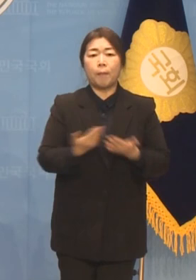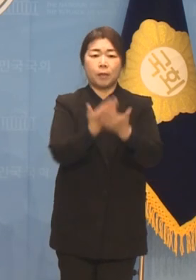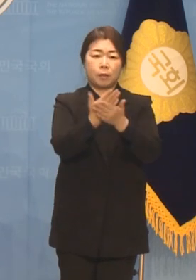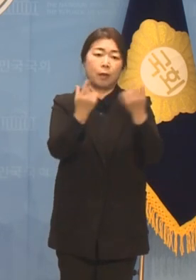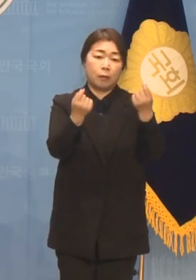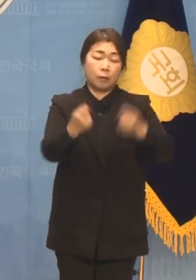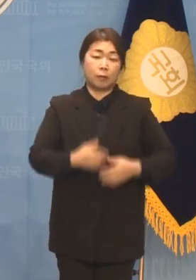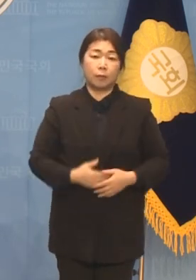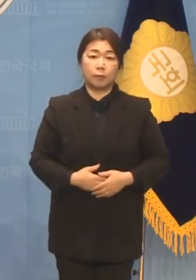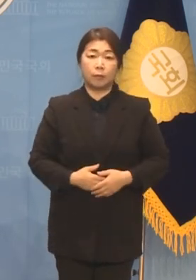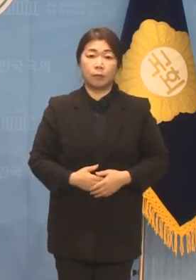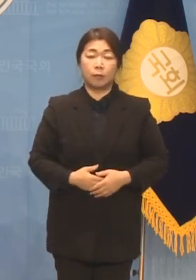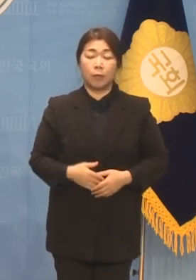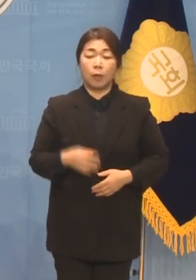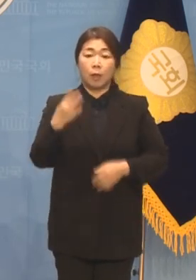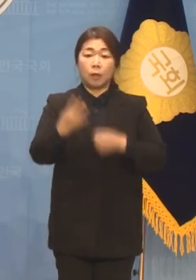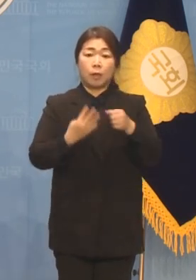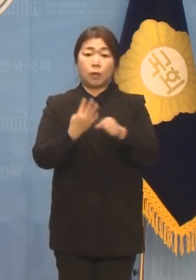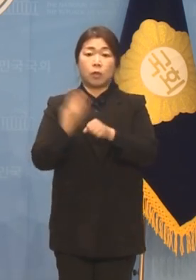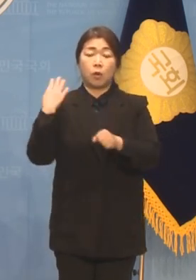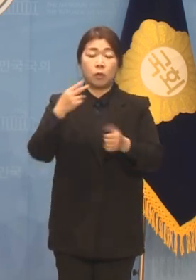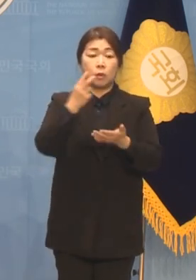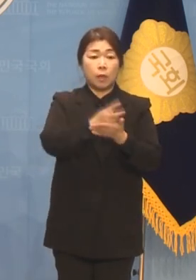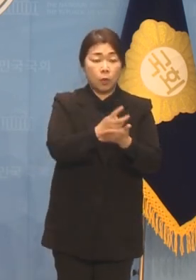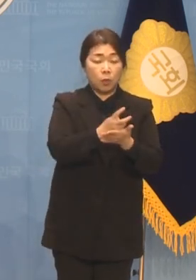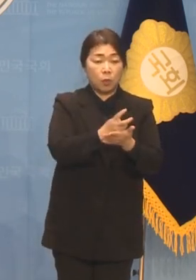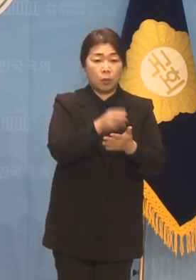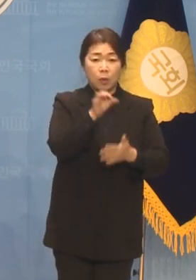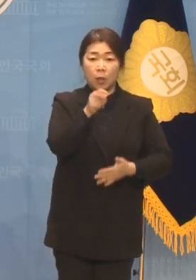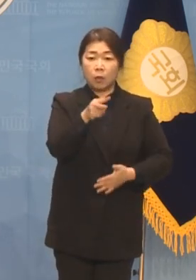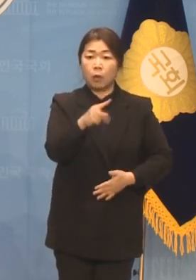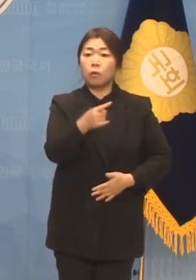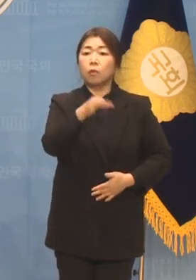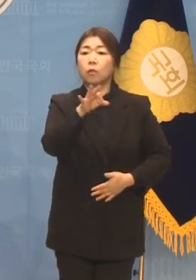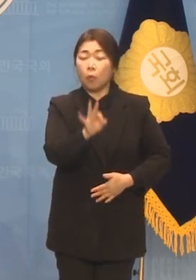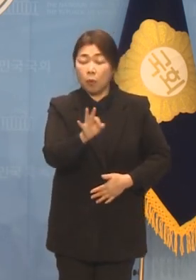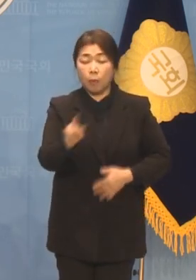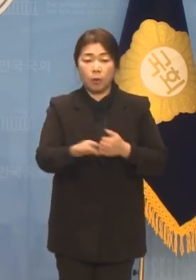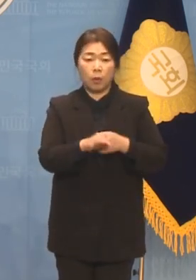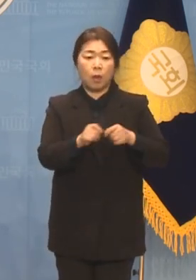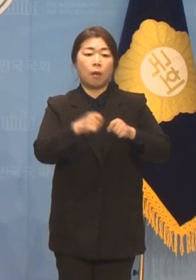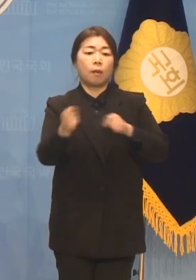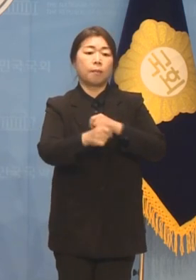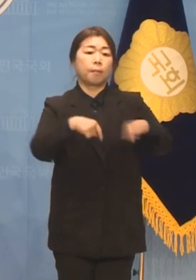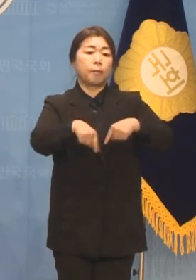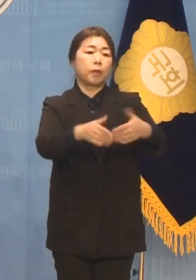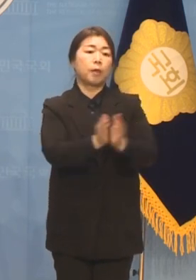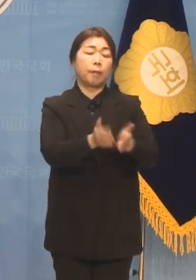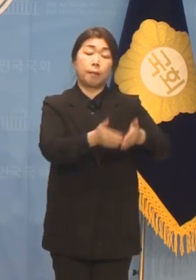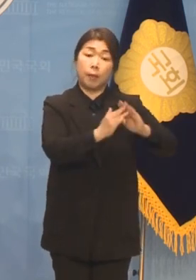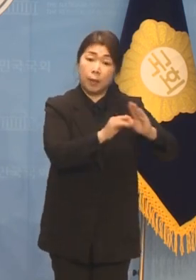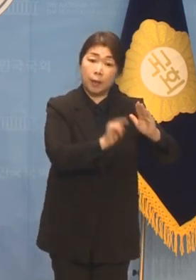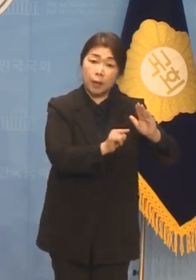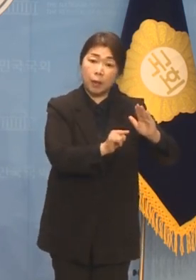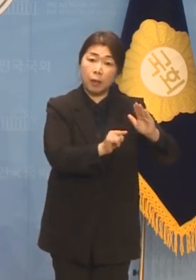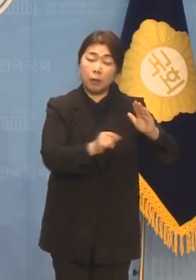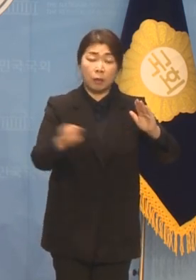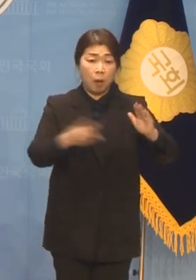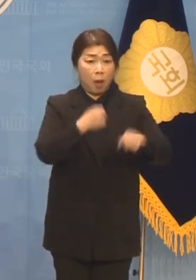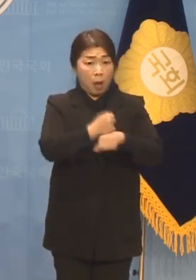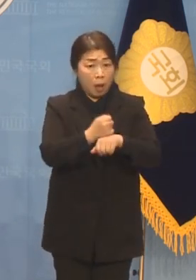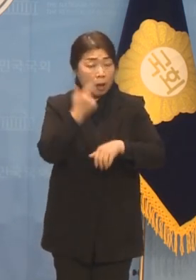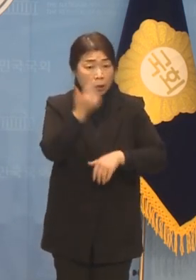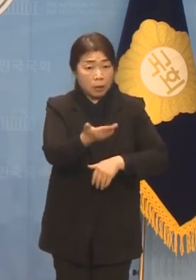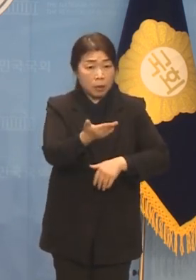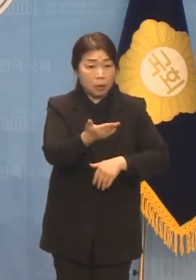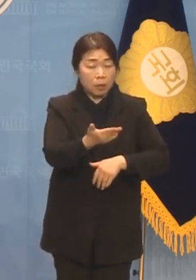그런데 4년 전 선거제도를 연동형으로 개혁하면 위성정당을 만들어서 선거제도를 망가뜨리겠다고 선언했던